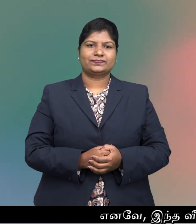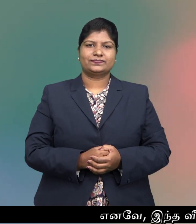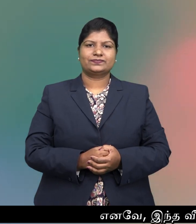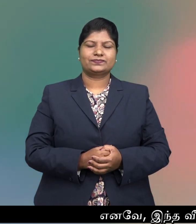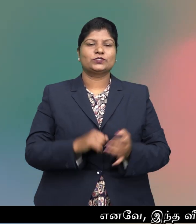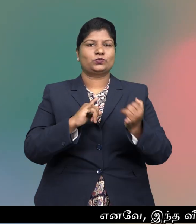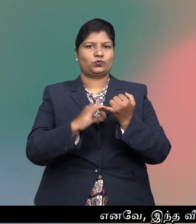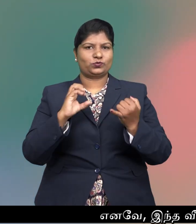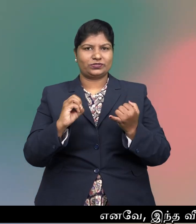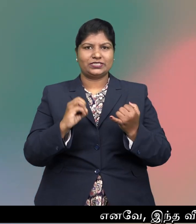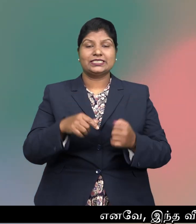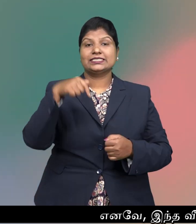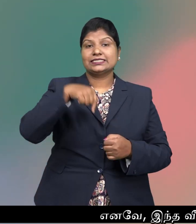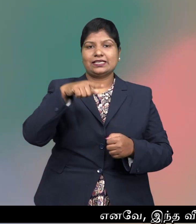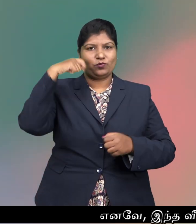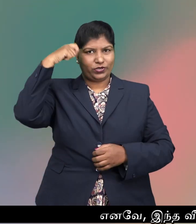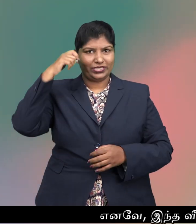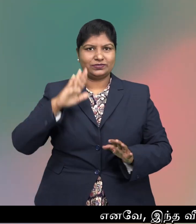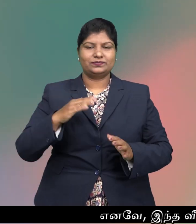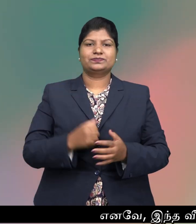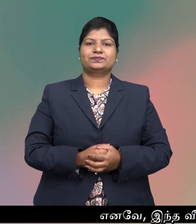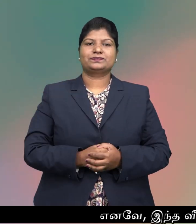எனவே இந்த காணொளியில் நாம் பார்த்தோம்: